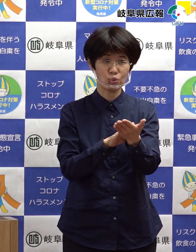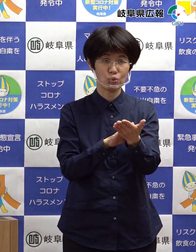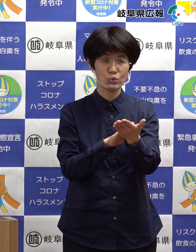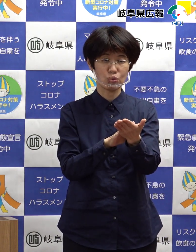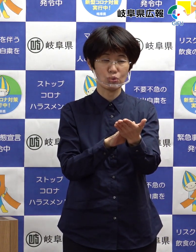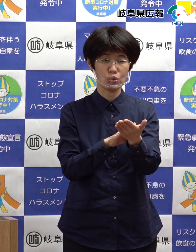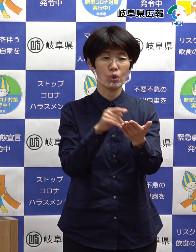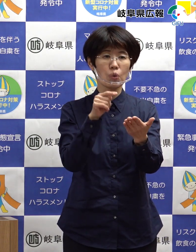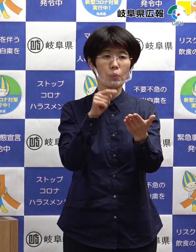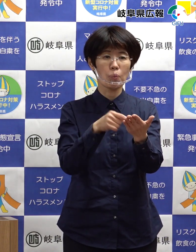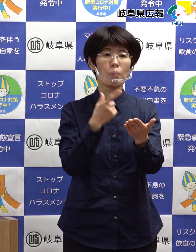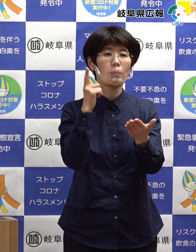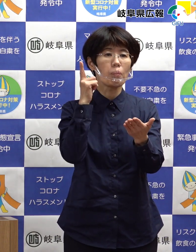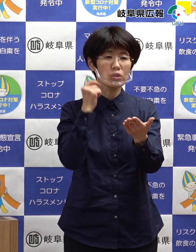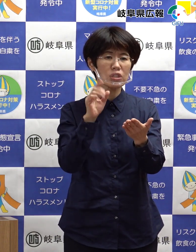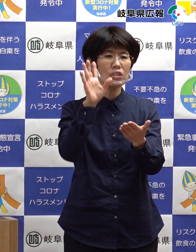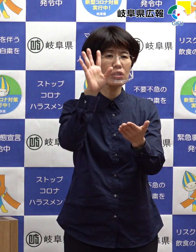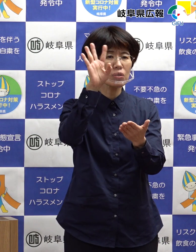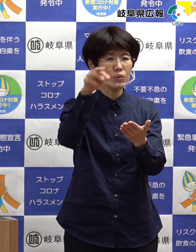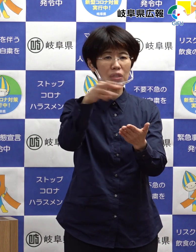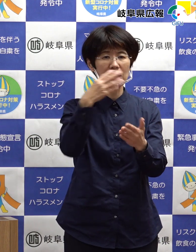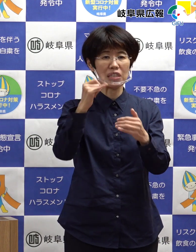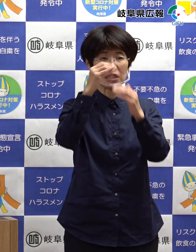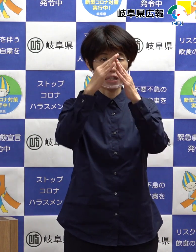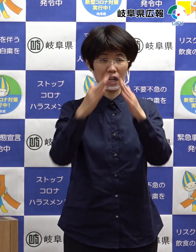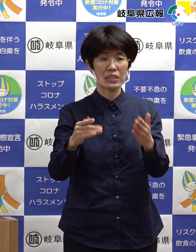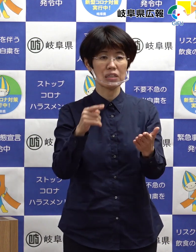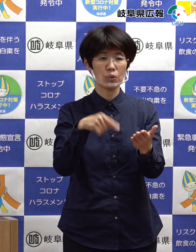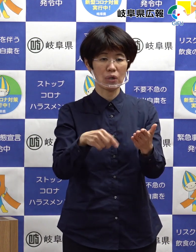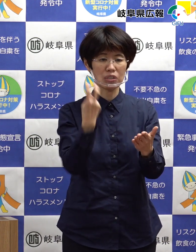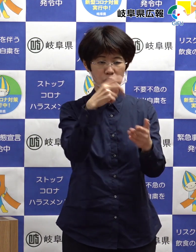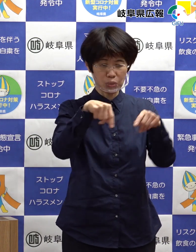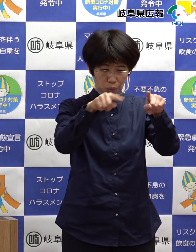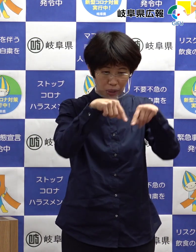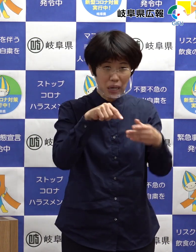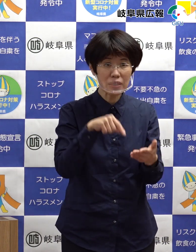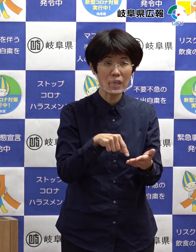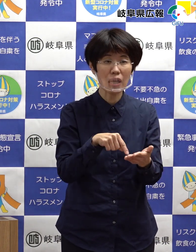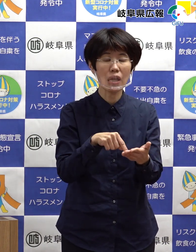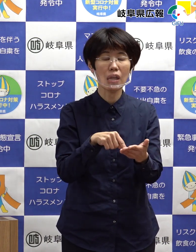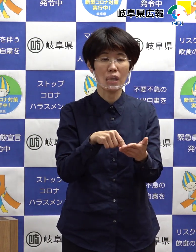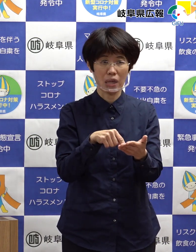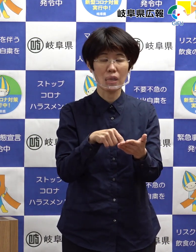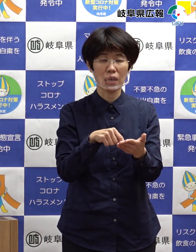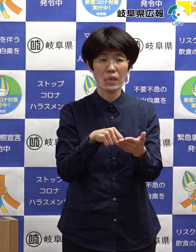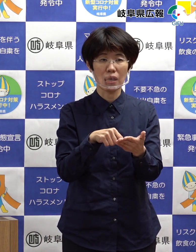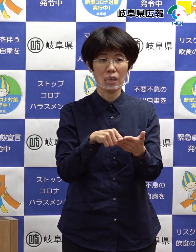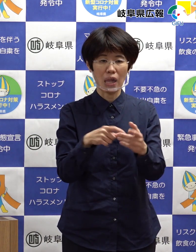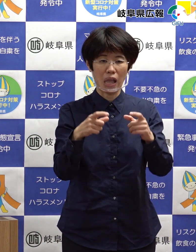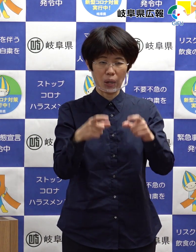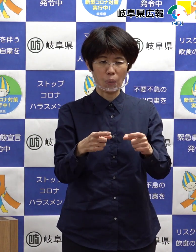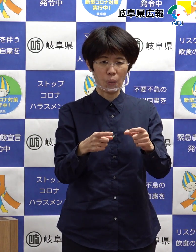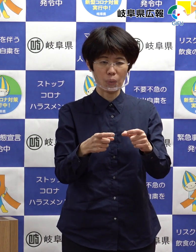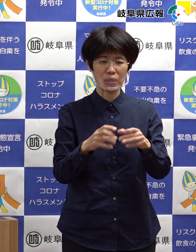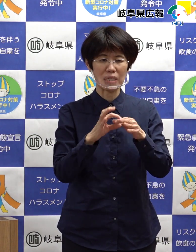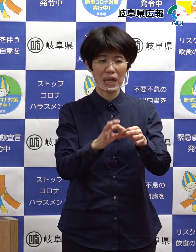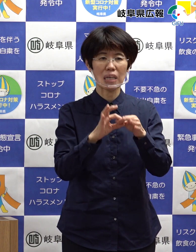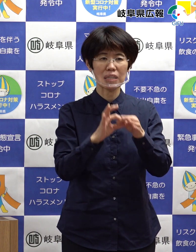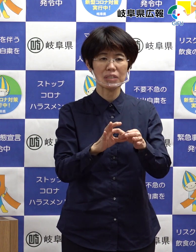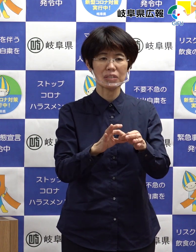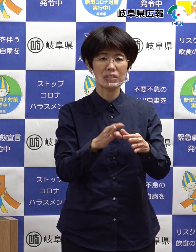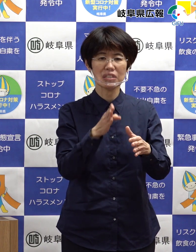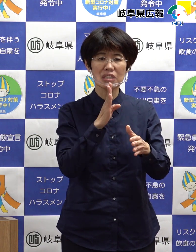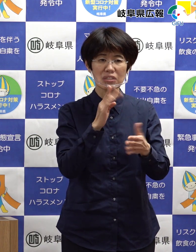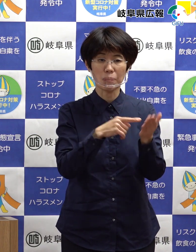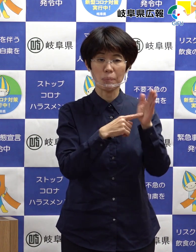ですが、これもし今後の第三者委員会ですとか、聴取の中で、馬券購入に関わっている事実が